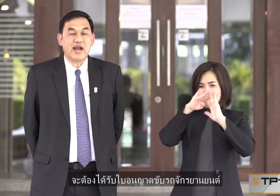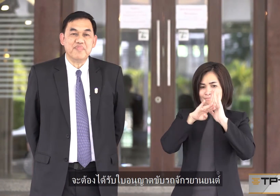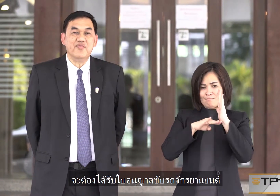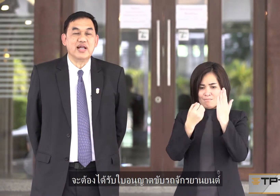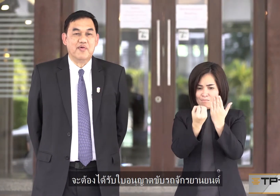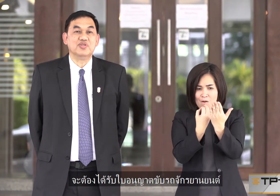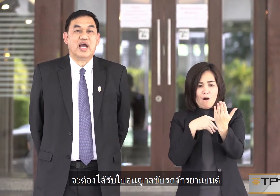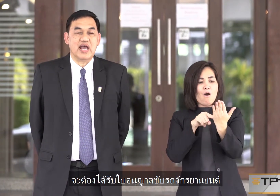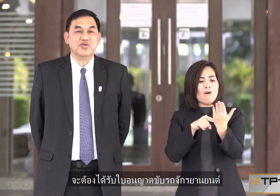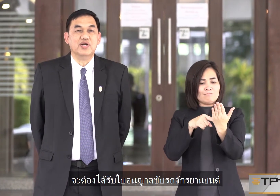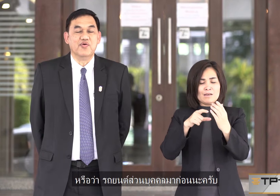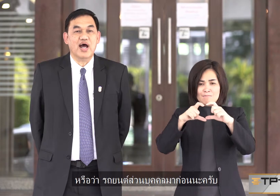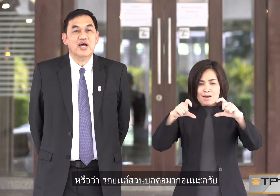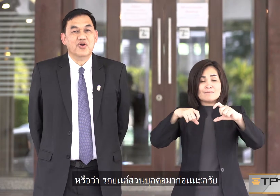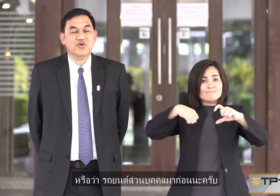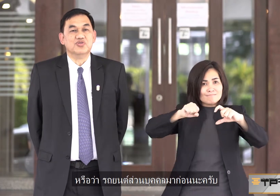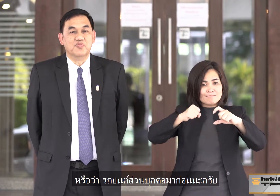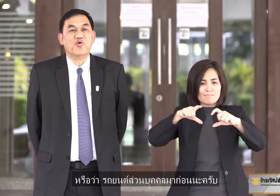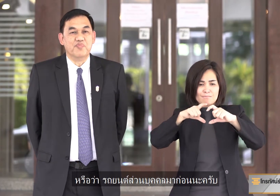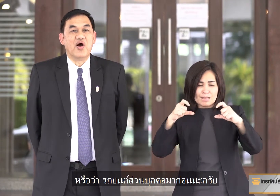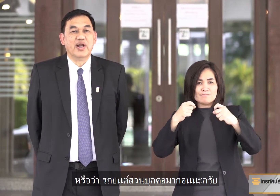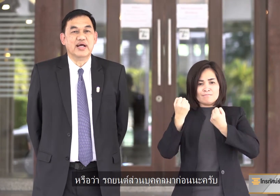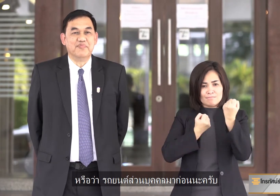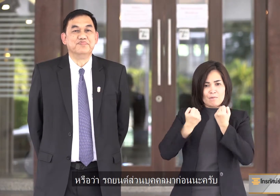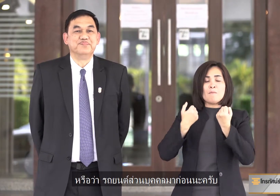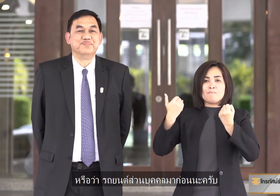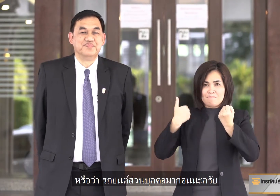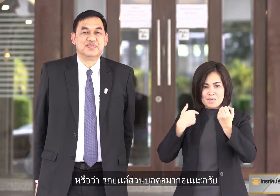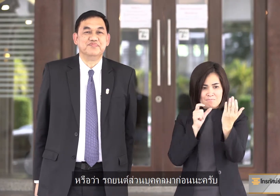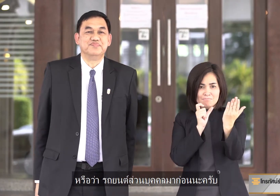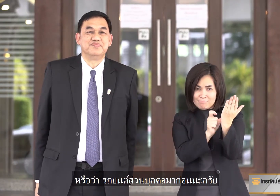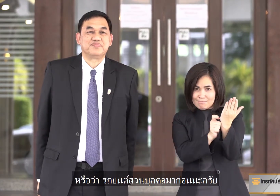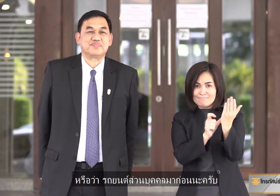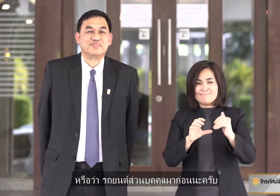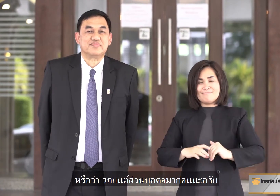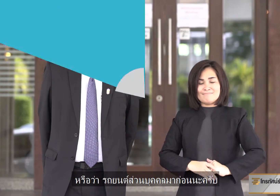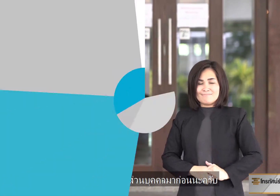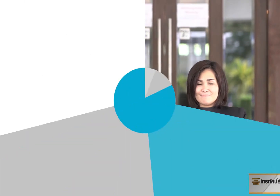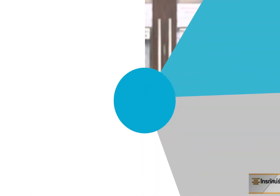ต้องได้รับใบอนุญาตขับรถจักรยานยนต์หรือว่ารถยนต์ส่วนบุคคลมาก่อนนะครับ